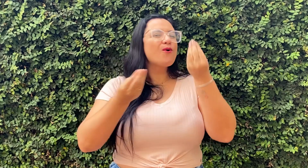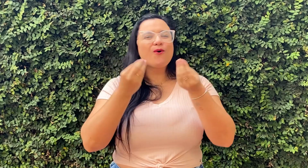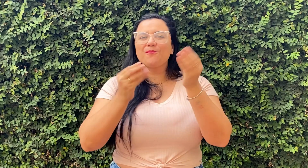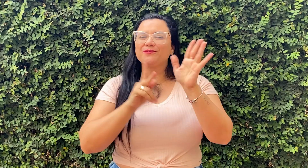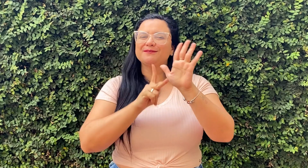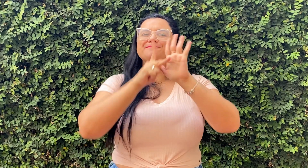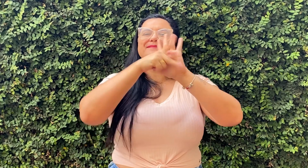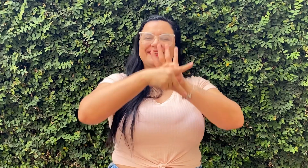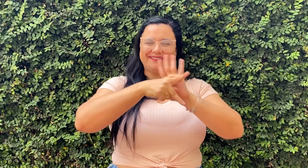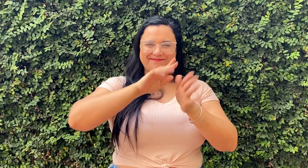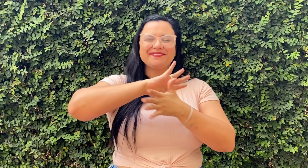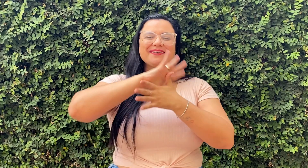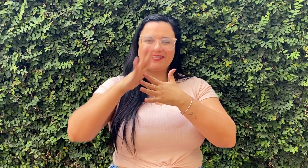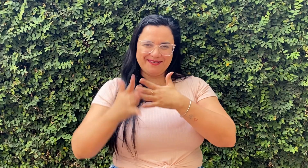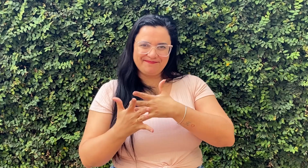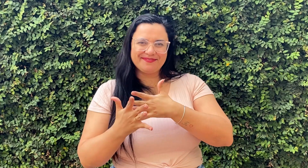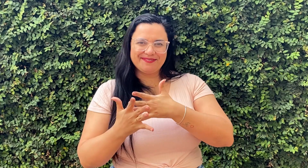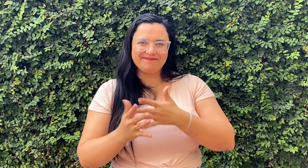de mão e os parâmetros na Libras.